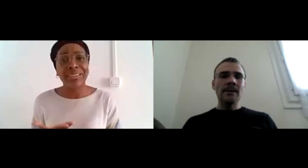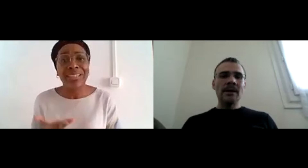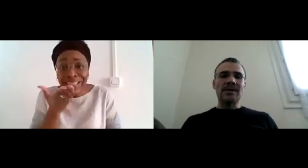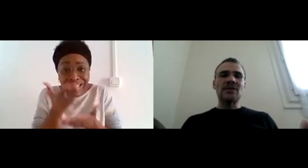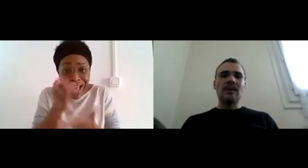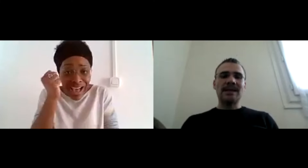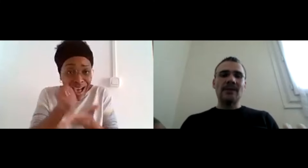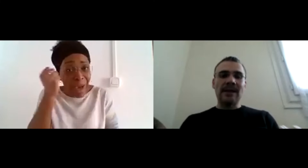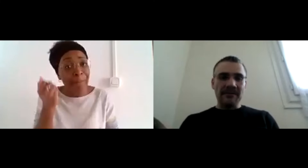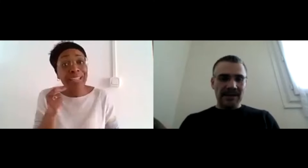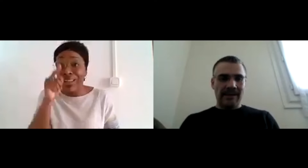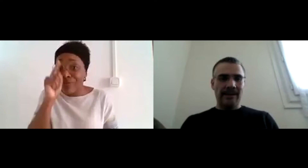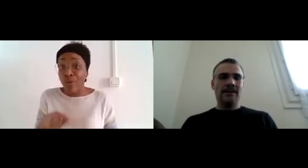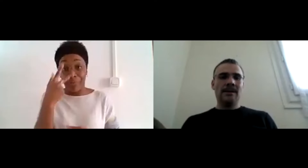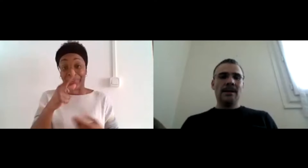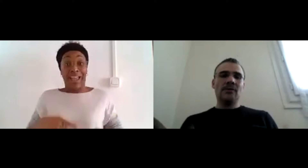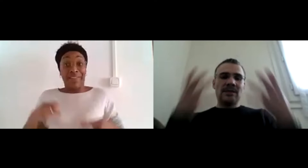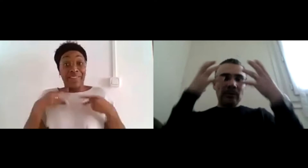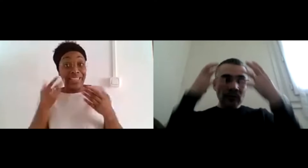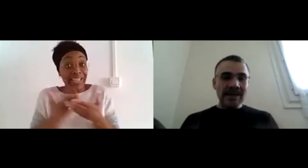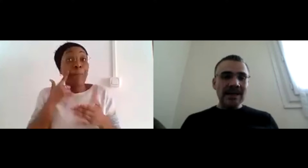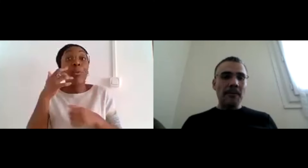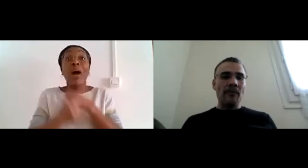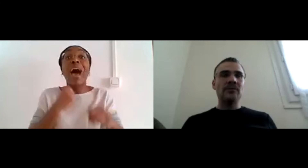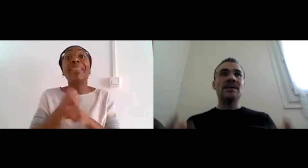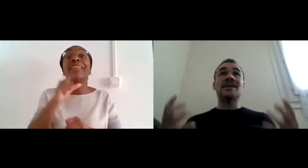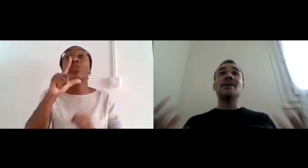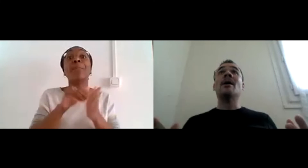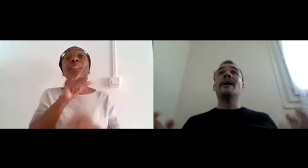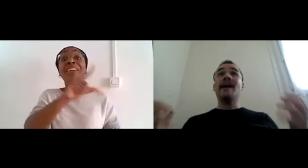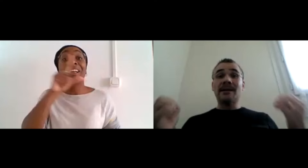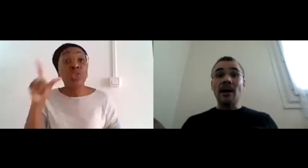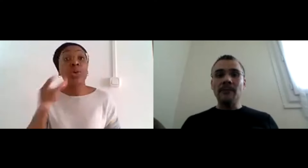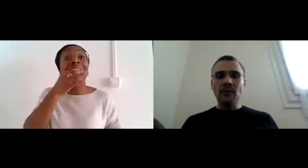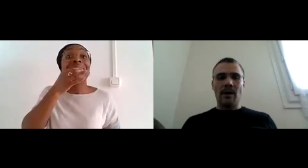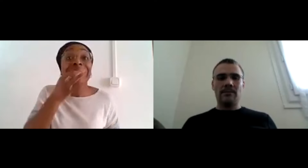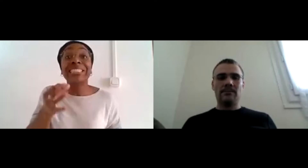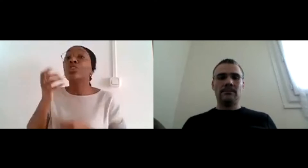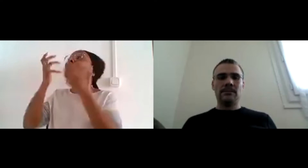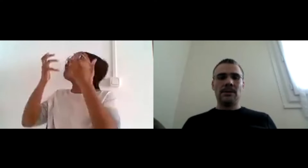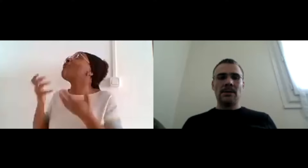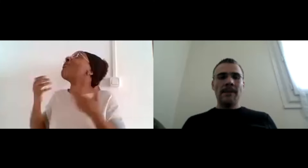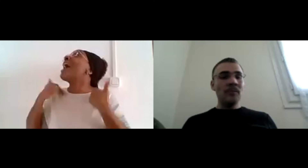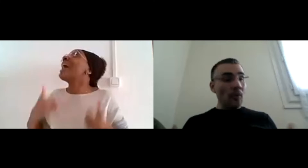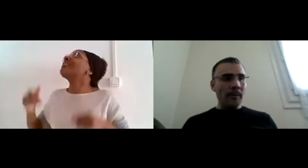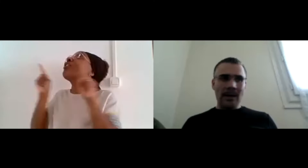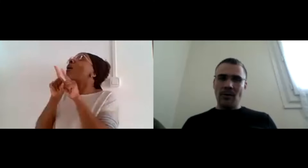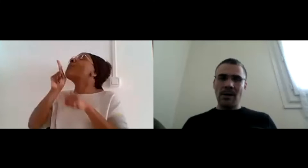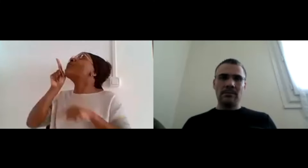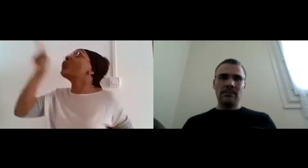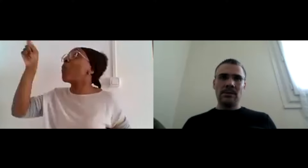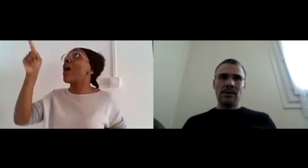Amen. Que ça soit ça dans ta vie cette année. Que ça soit ton désir profond de dire, Seigneur, être comme toi. Non pour